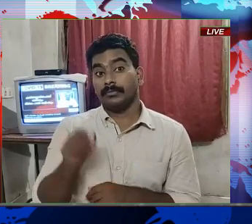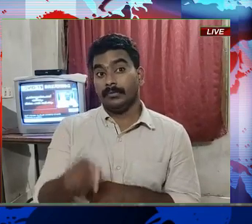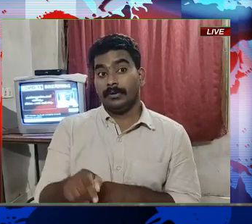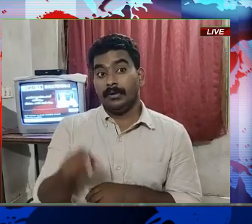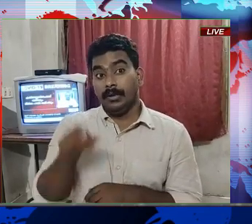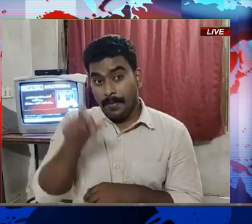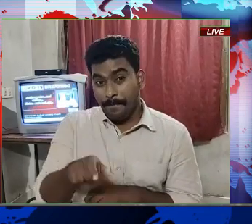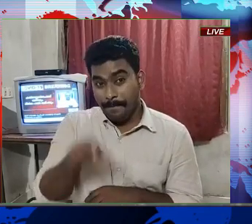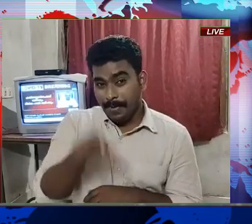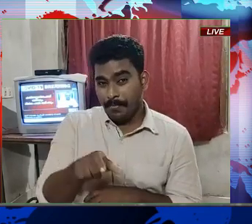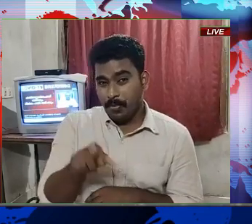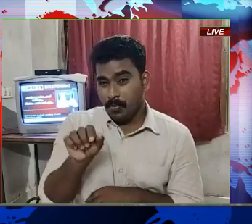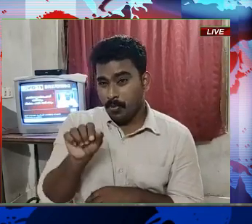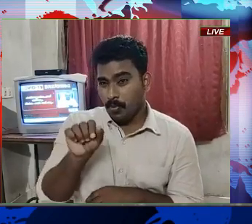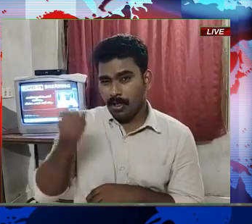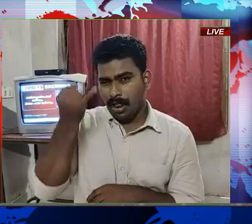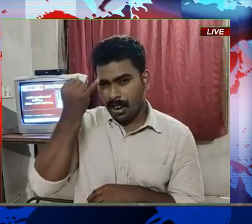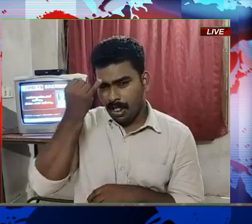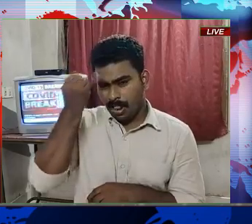അംഗീകരിക്കാനാവില്ല.